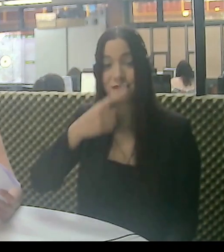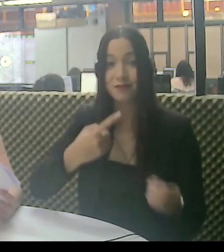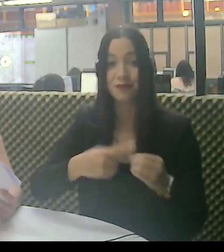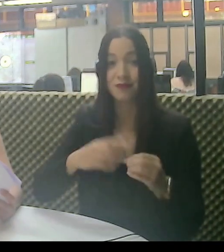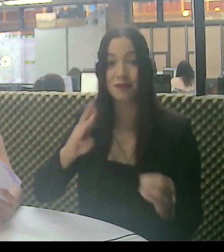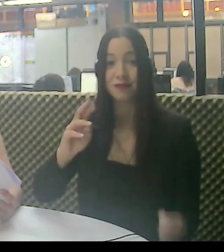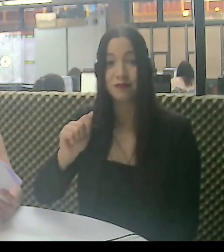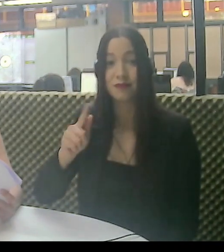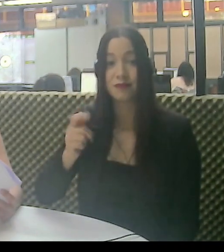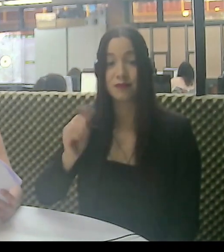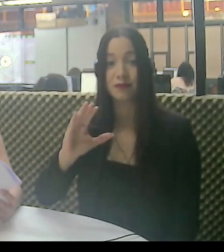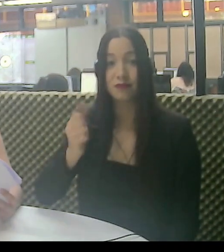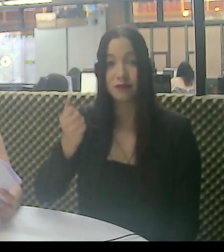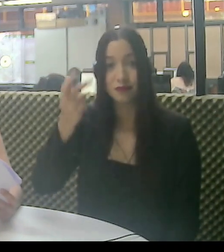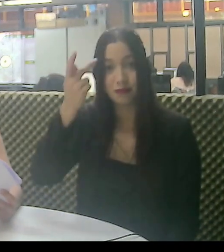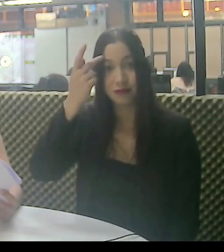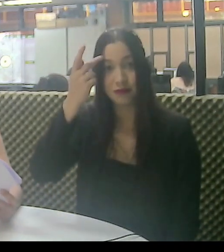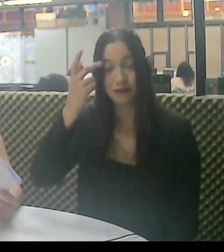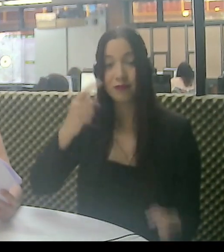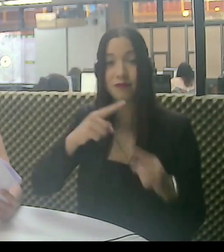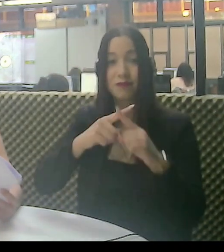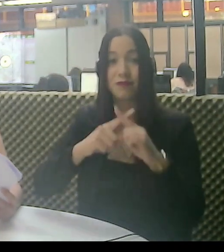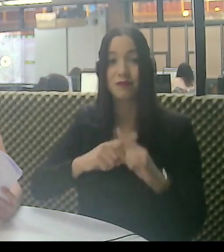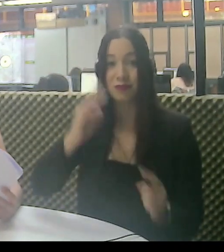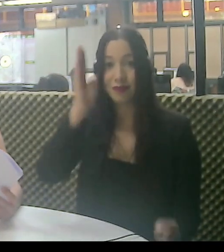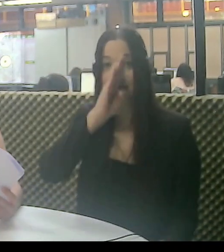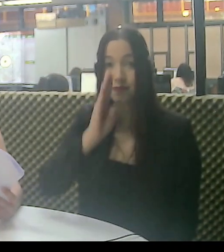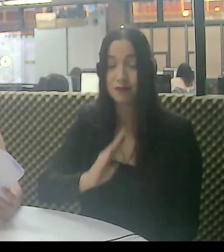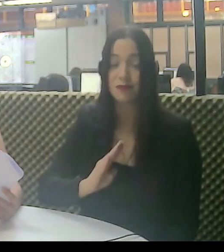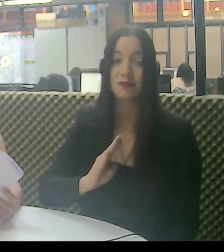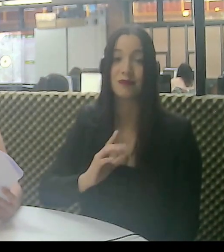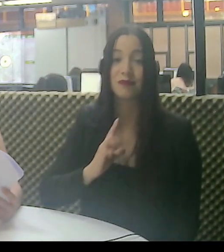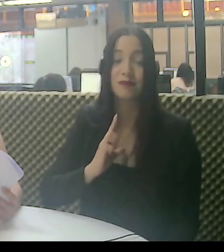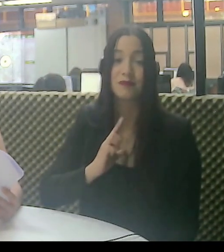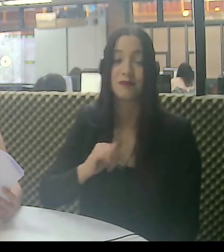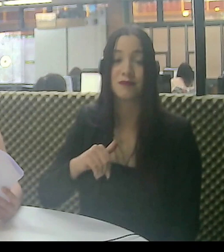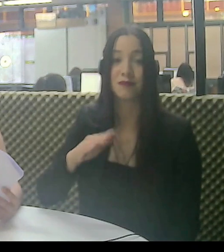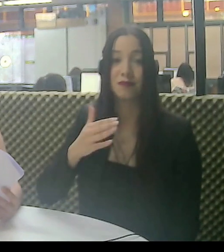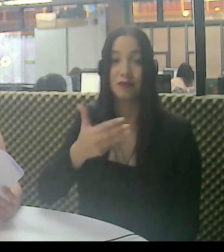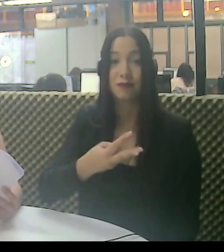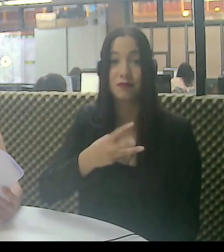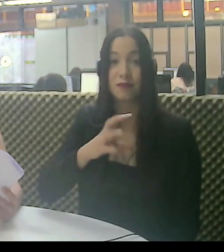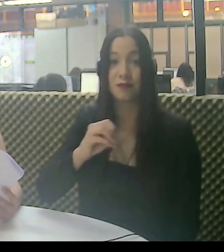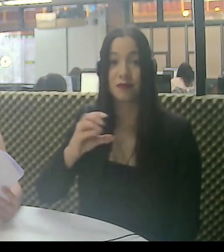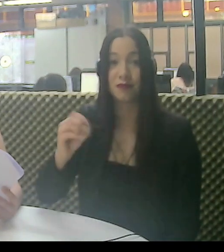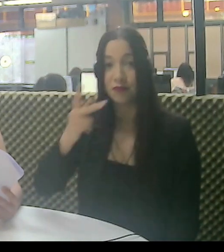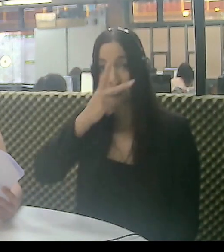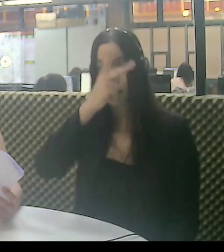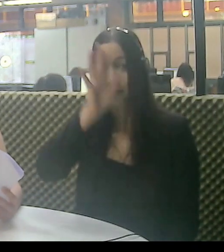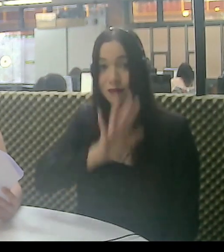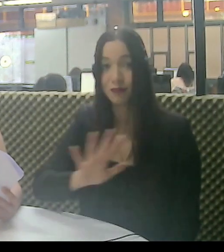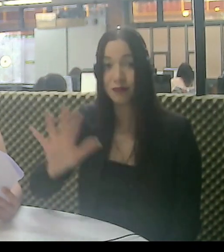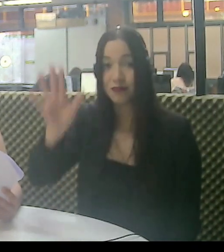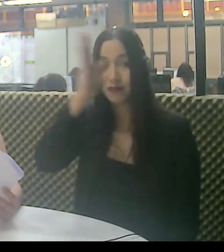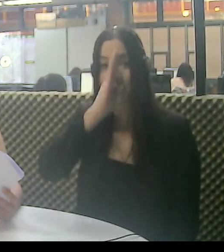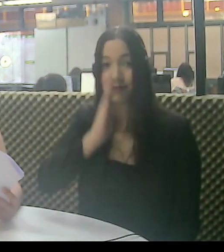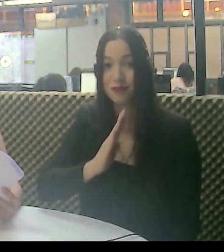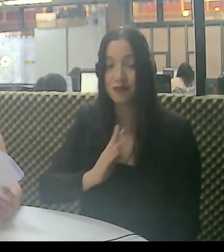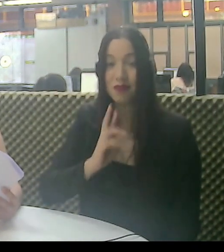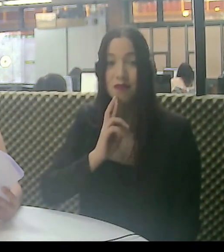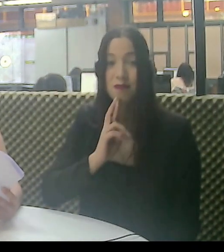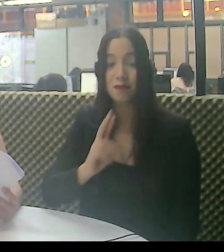Paulista a Copa Brasil de cross country vai reunir mais de 300 participantes de todo o país o resultado